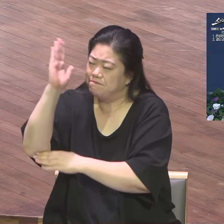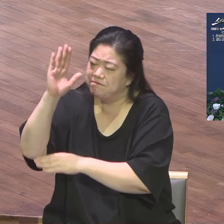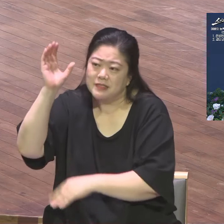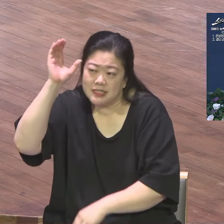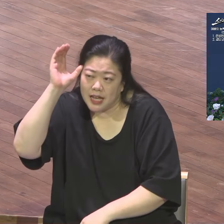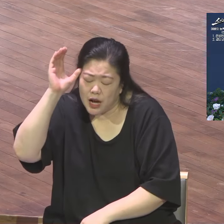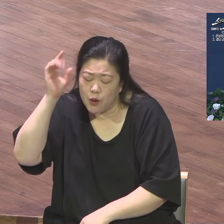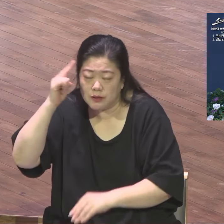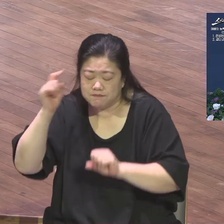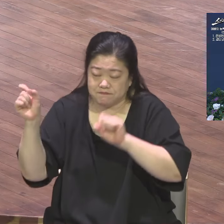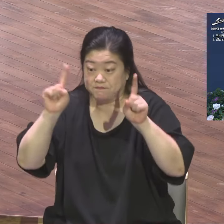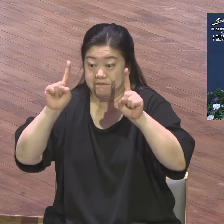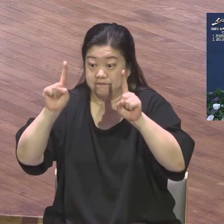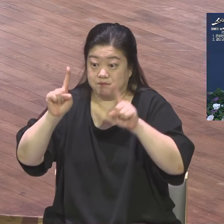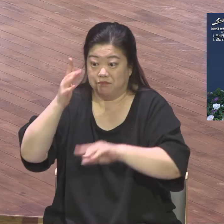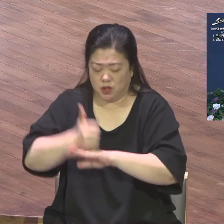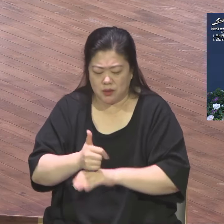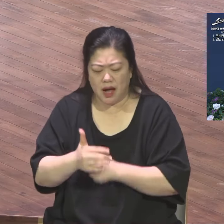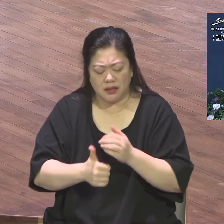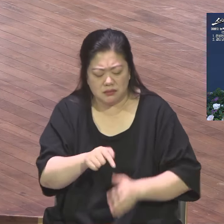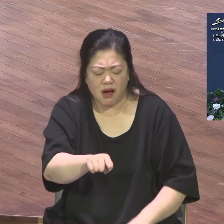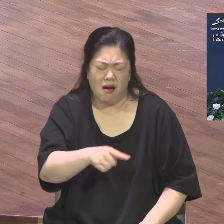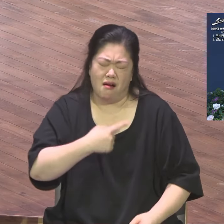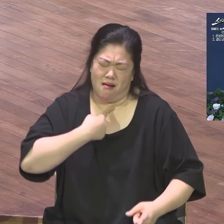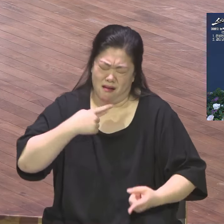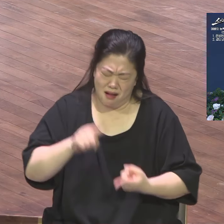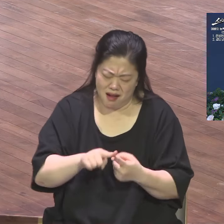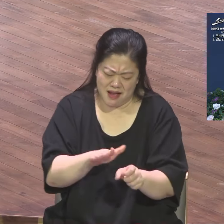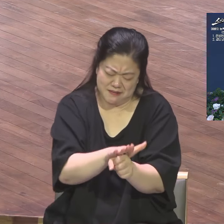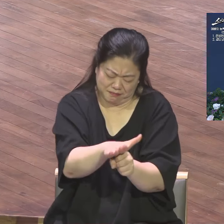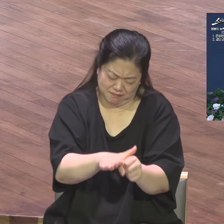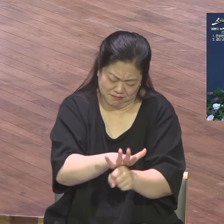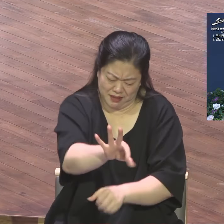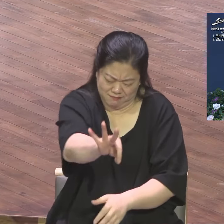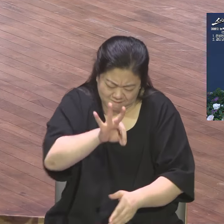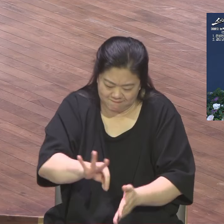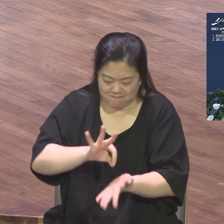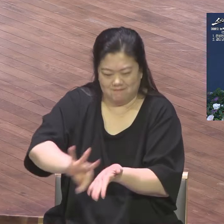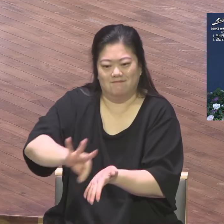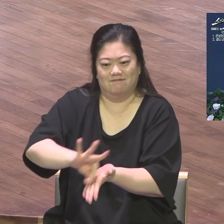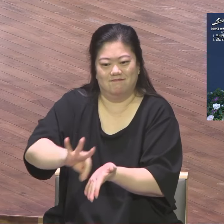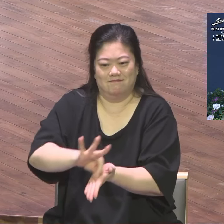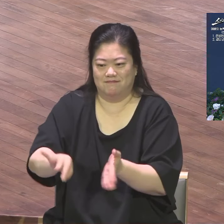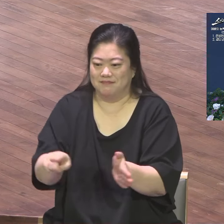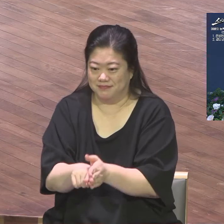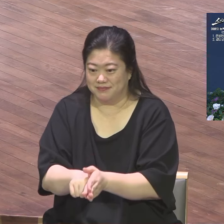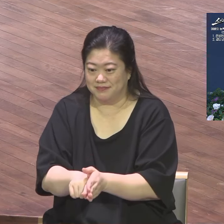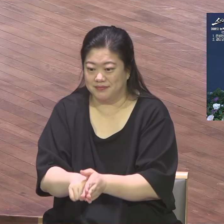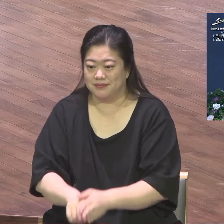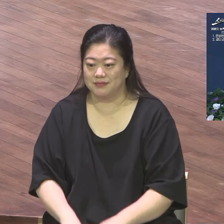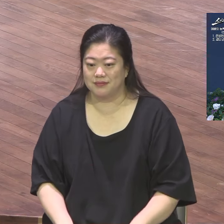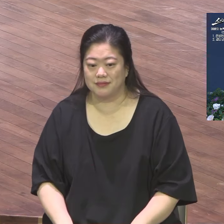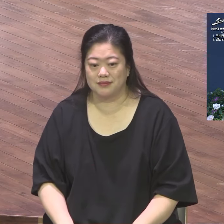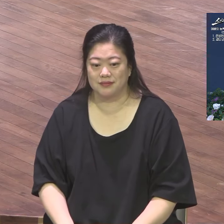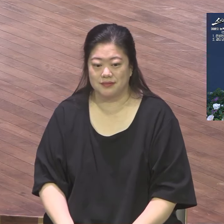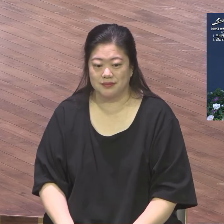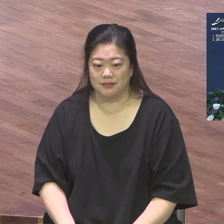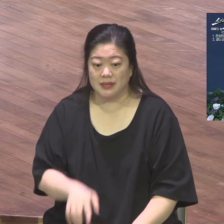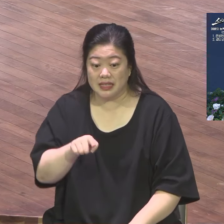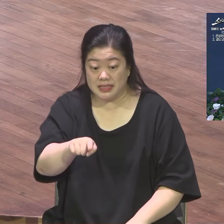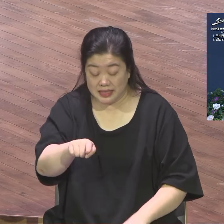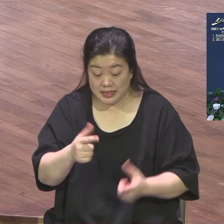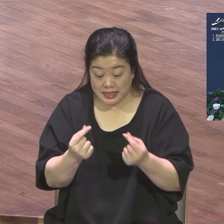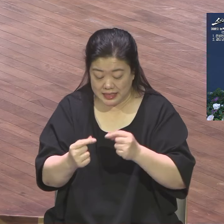주역으로 사용하실 줄로 믿습니다. 우리 모든 성도들 삶의 현장에서 이런 변화의 주도자로